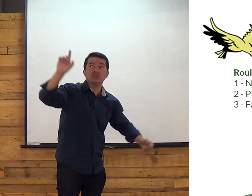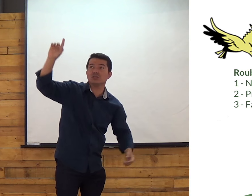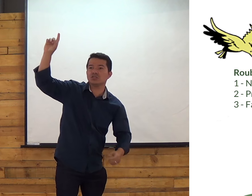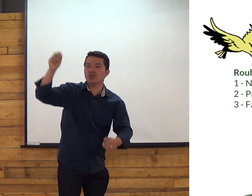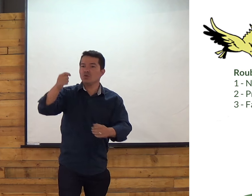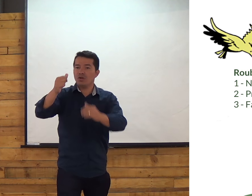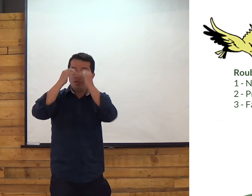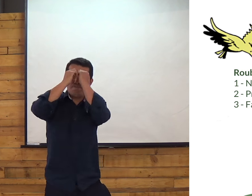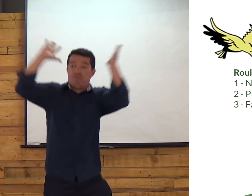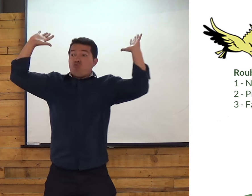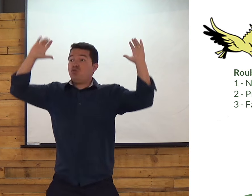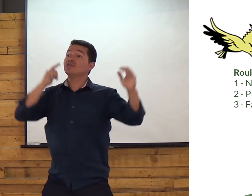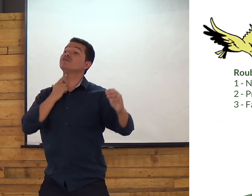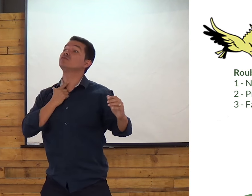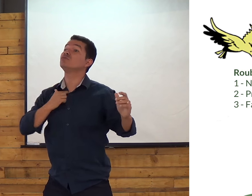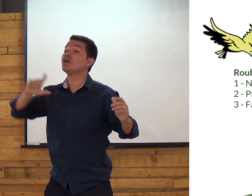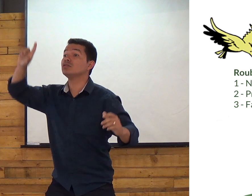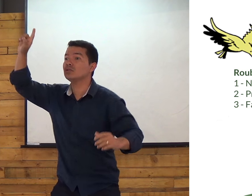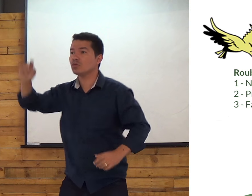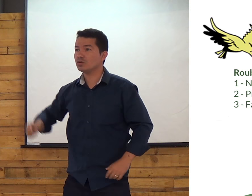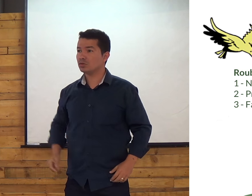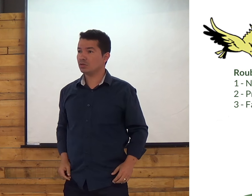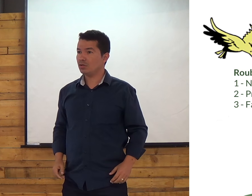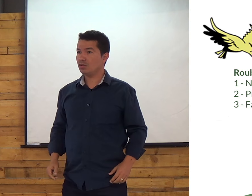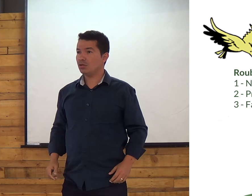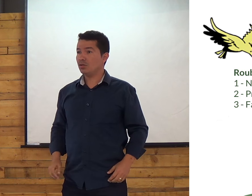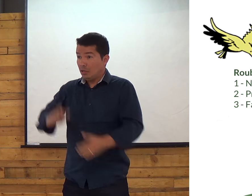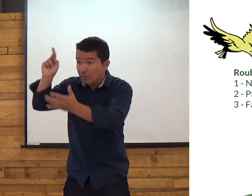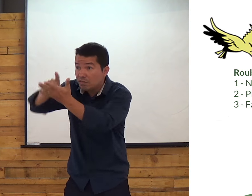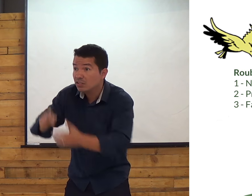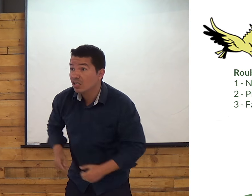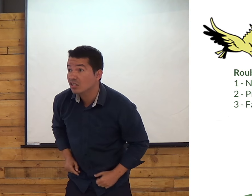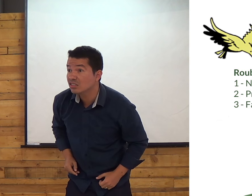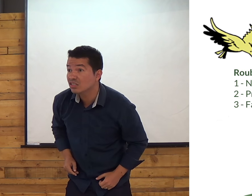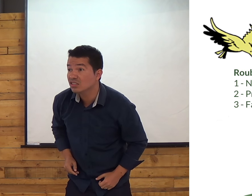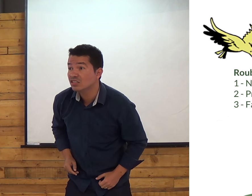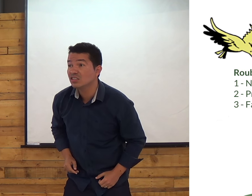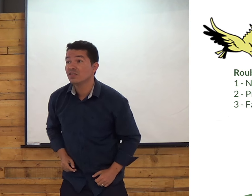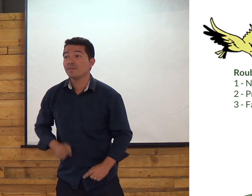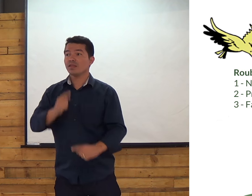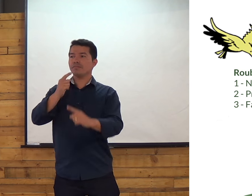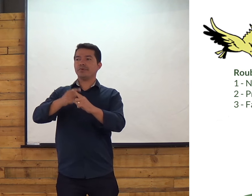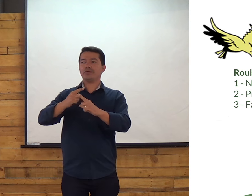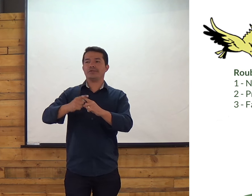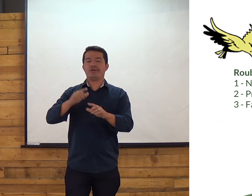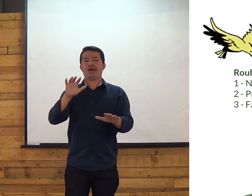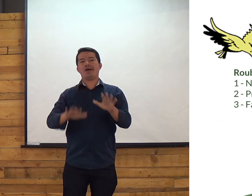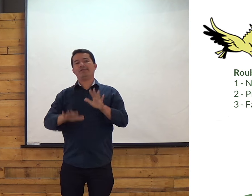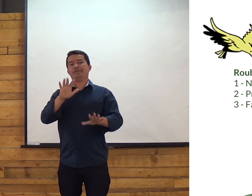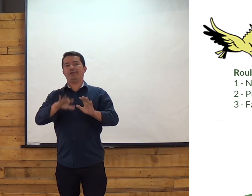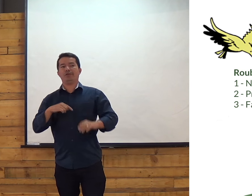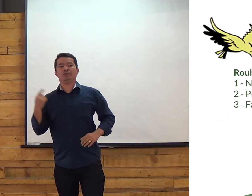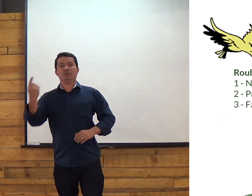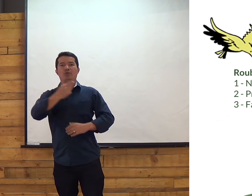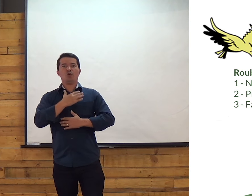você desiste das coisas de Deus, a sua vontade de procurar a Deus. É verdade isso. Por